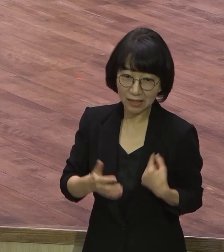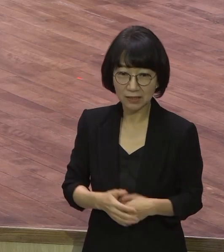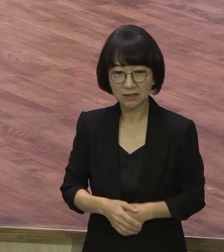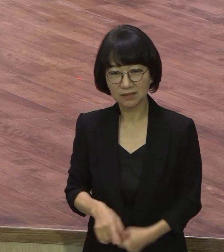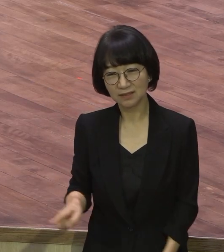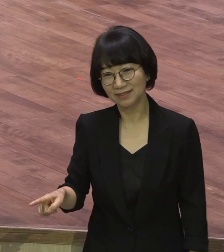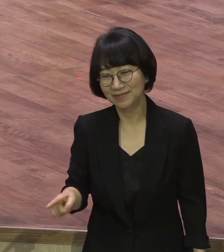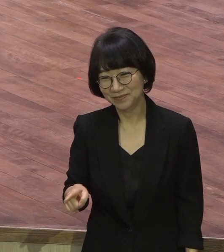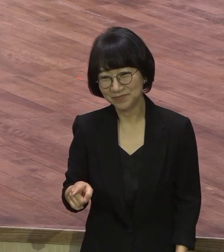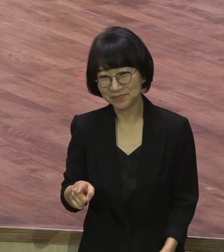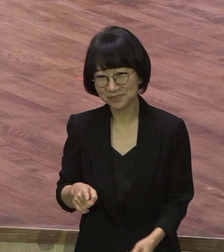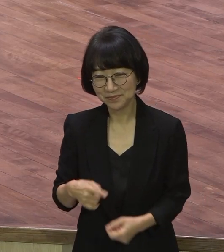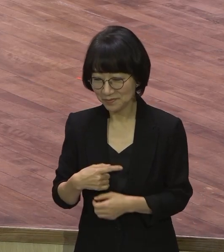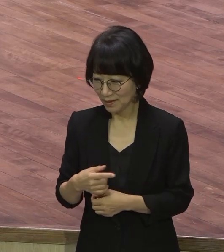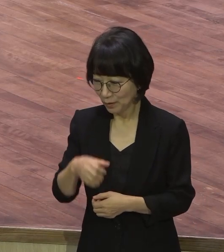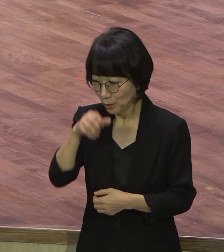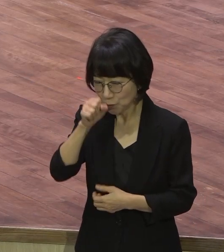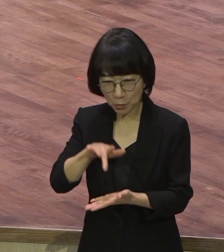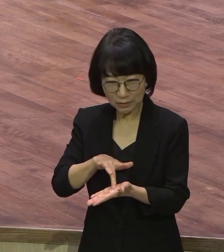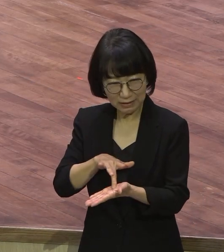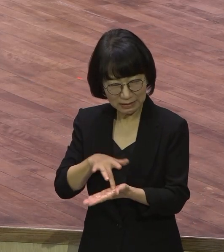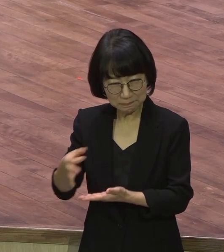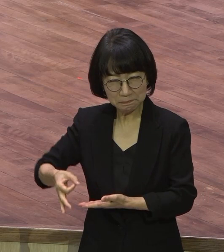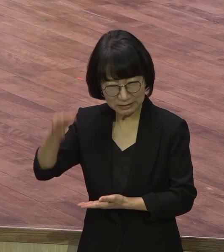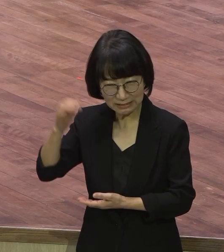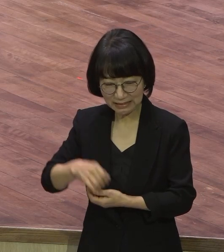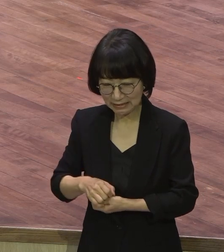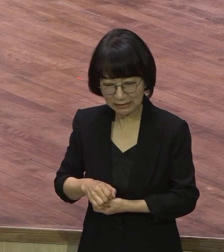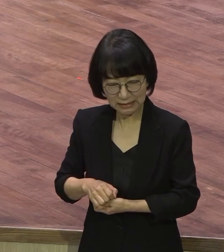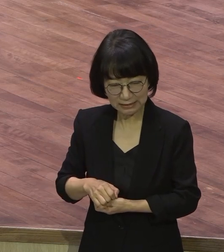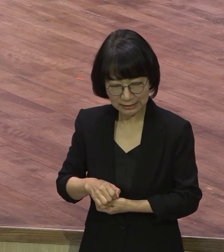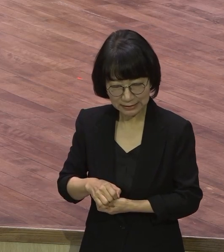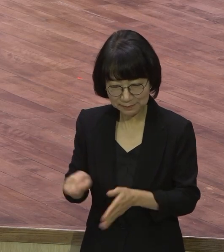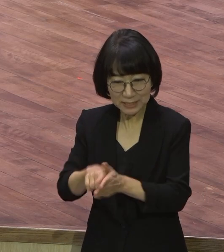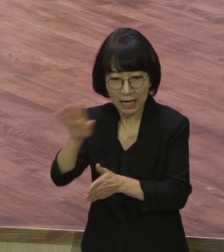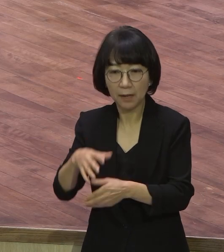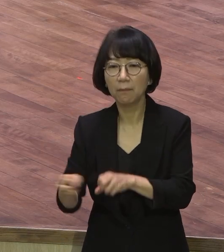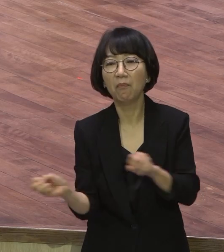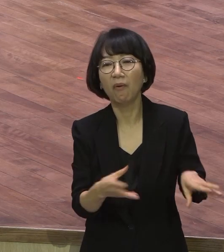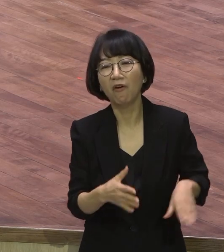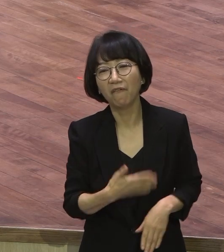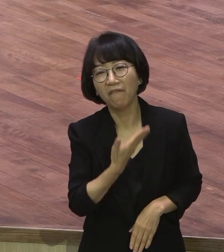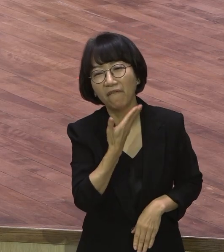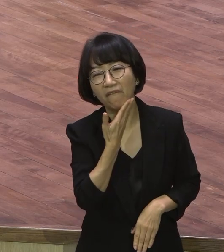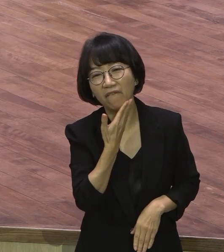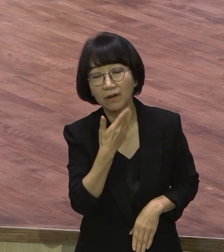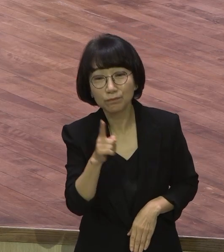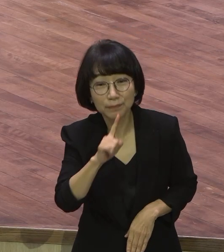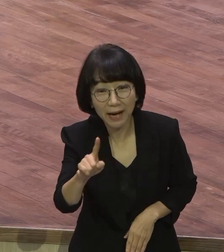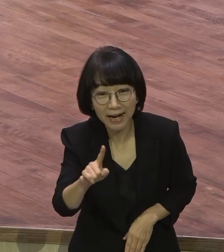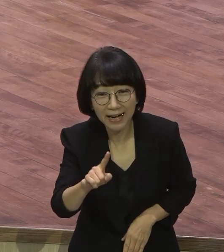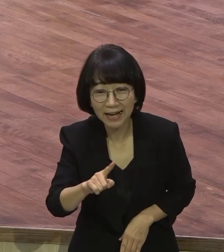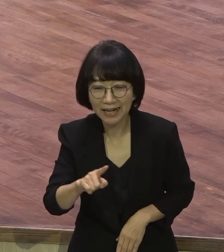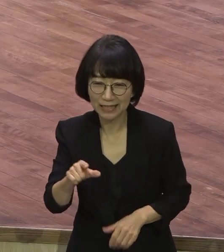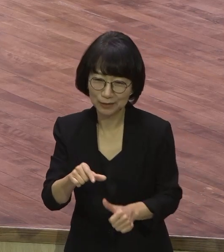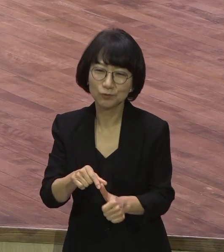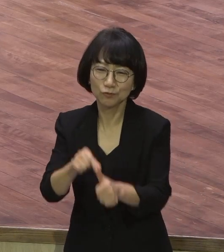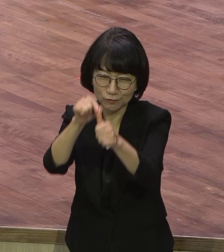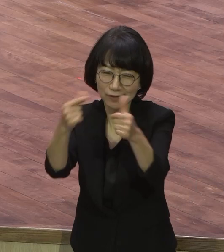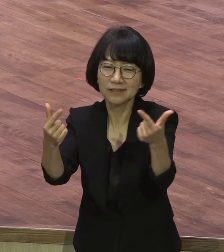공짜로 준다 말이냐 공짜가 어디 그런 게 효과 있겠어? 무슨 말입니까? 구원도 똑같아요.